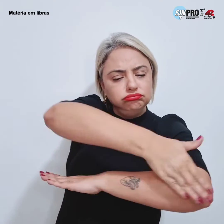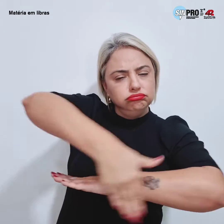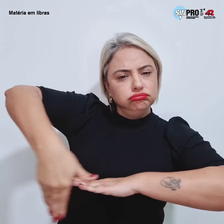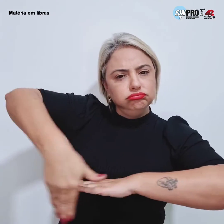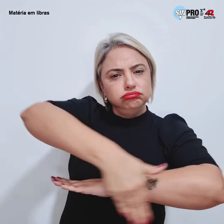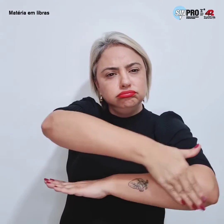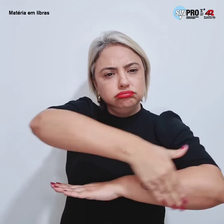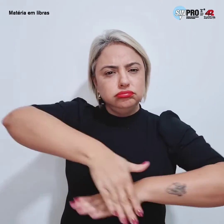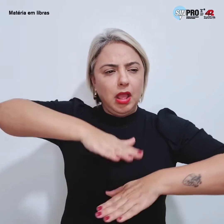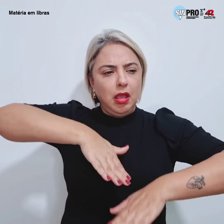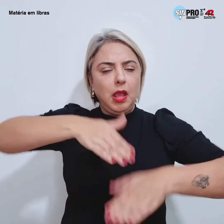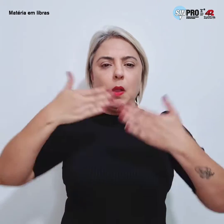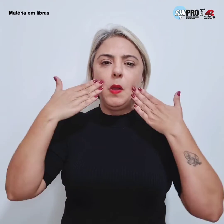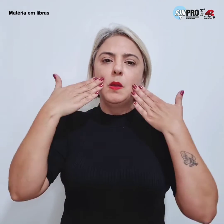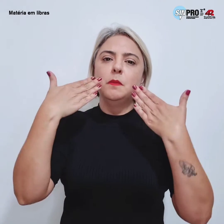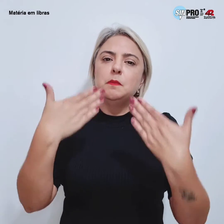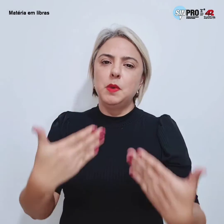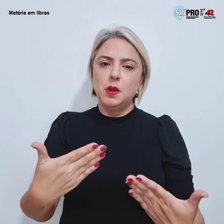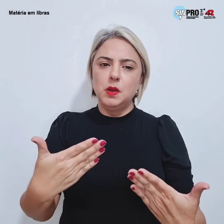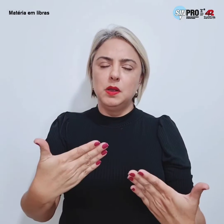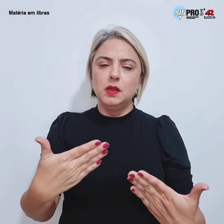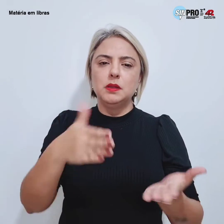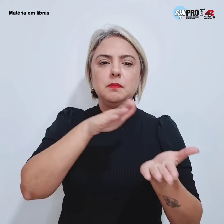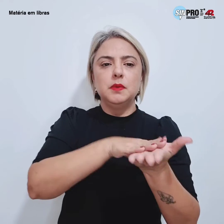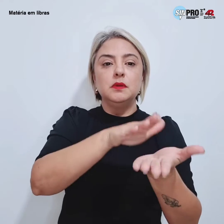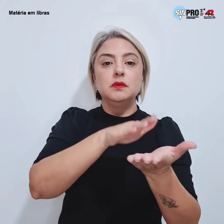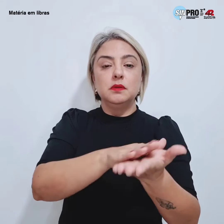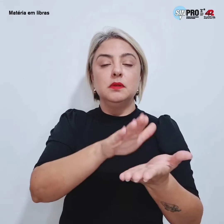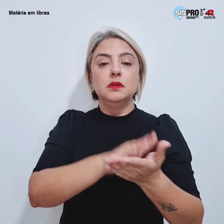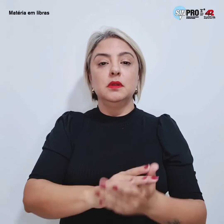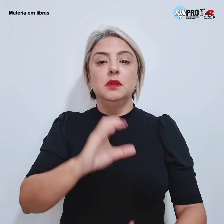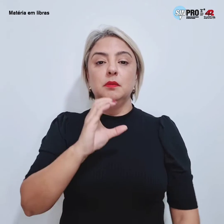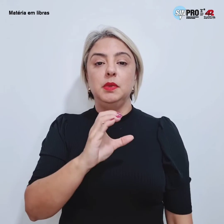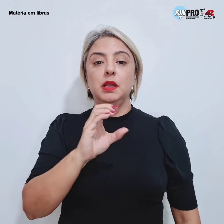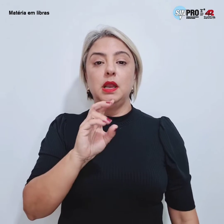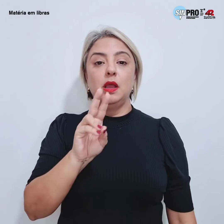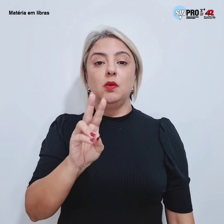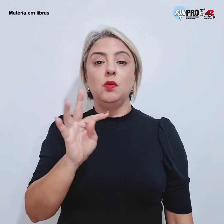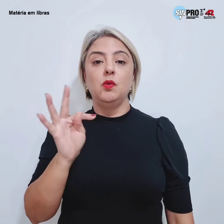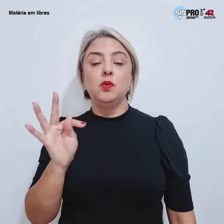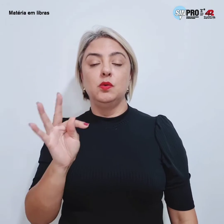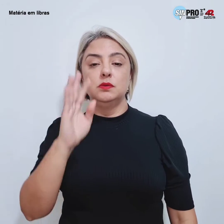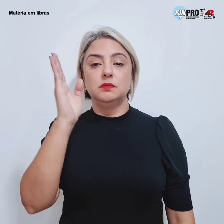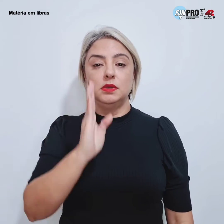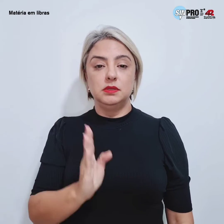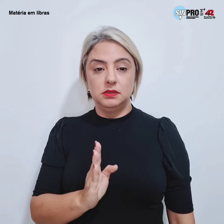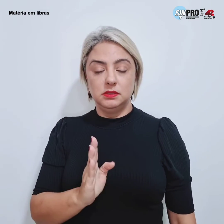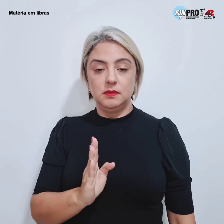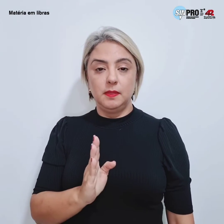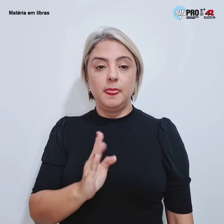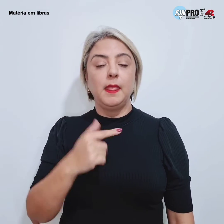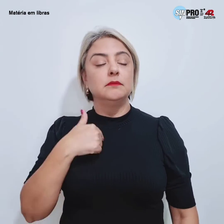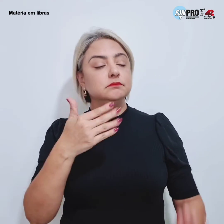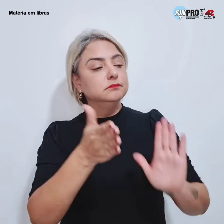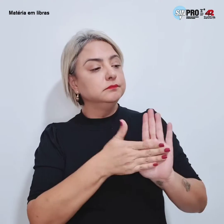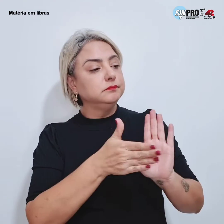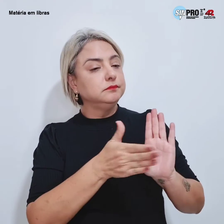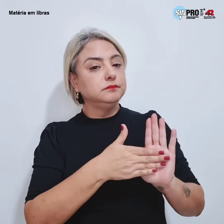como mostra a matéria publicada pela CUT Brasil. De acordo com a matéria,